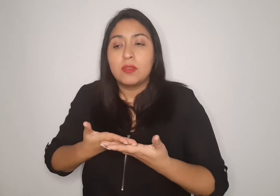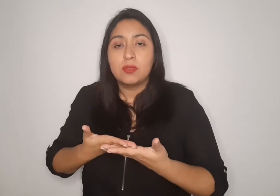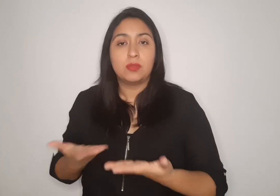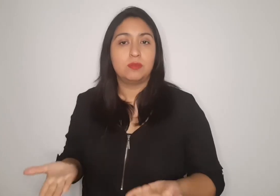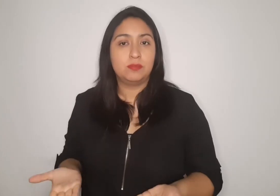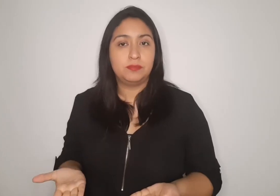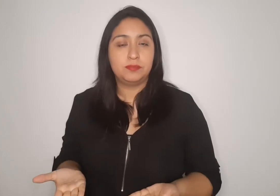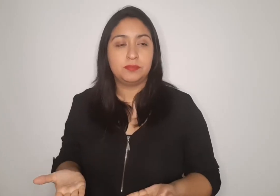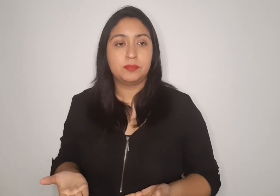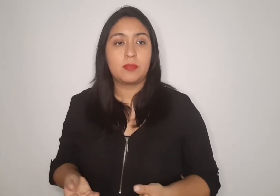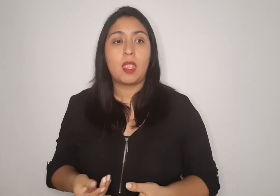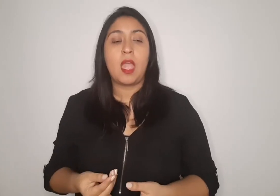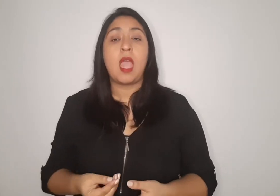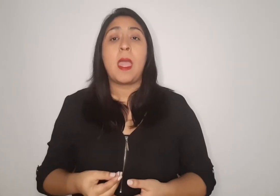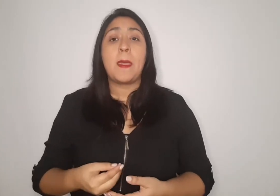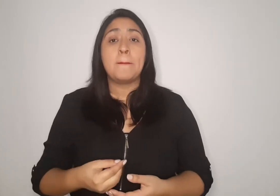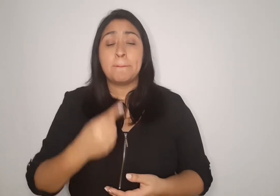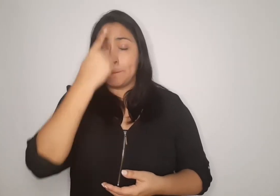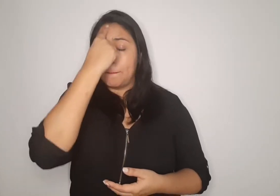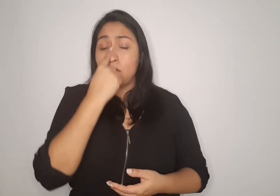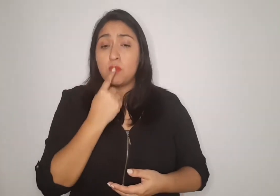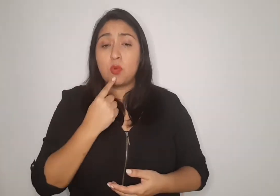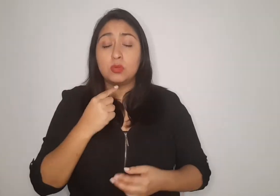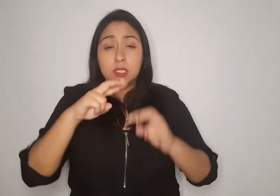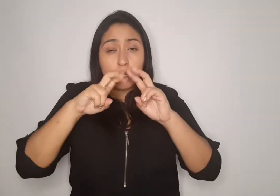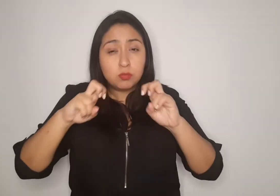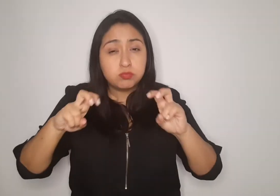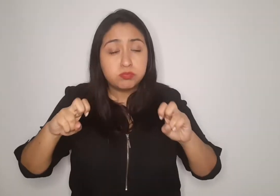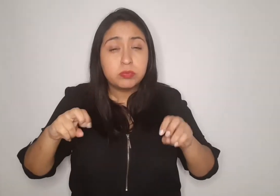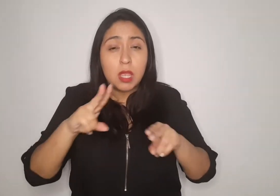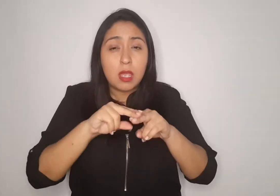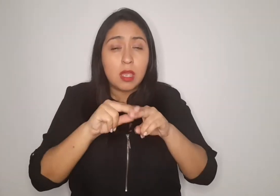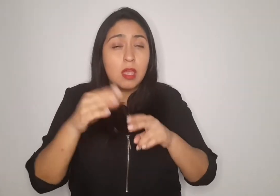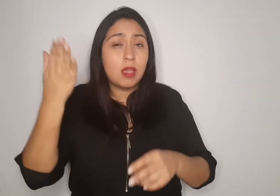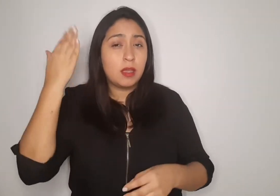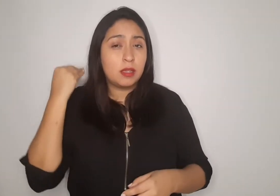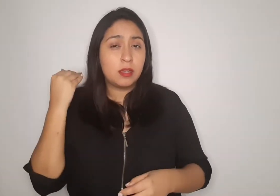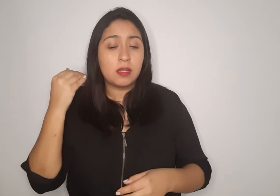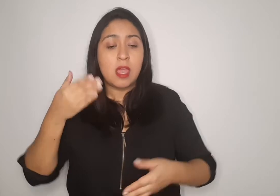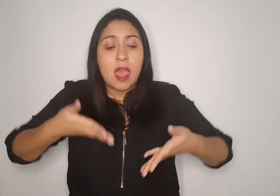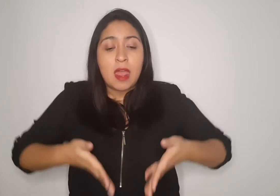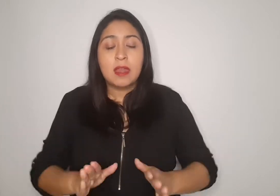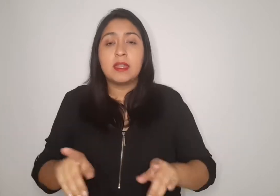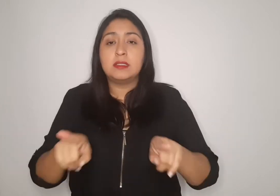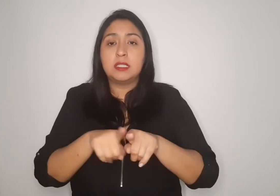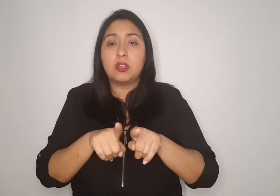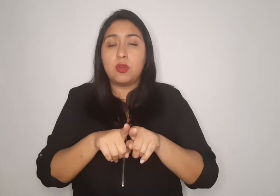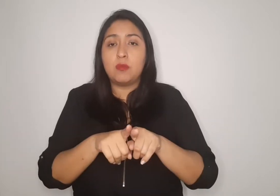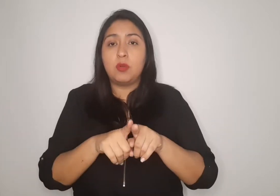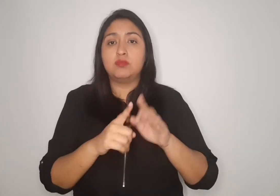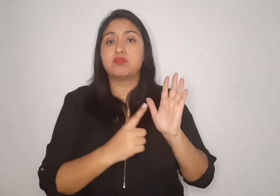Museo Arqueológico nace como Galería de Arte Precolombino Nacional, ¿ya?